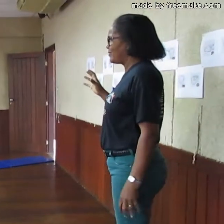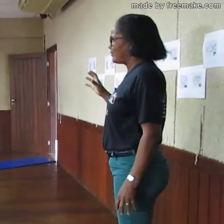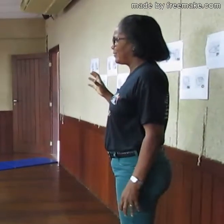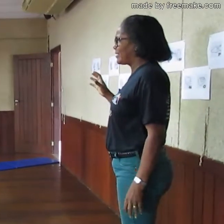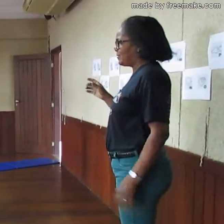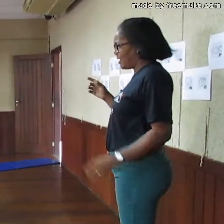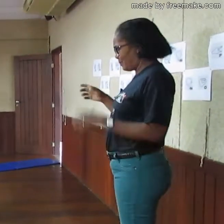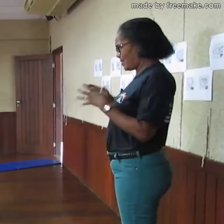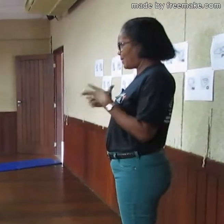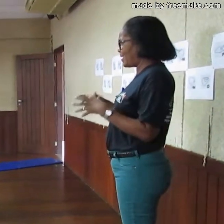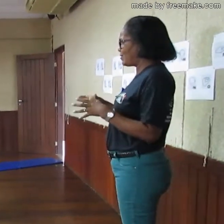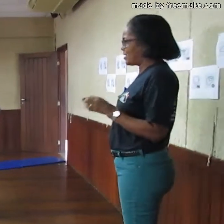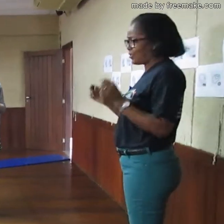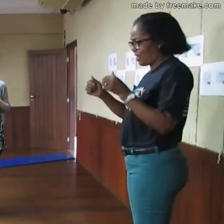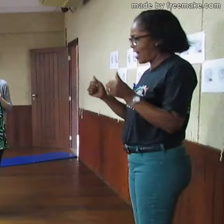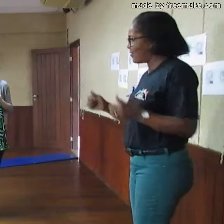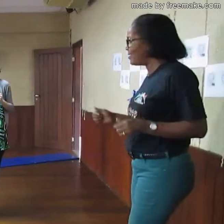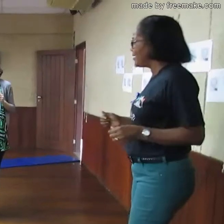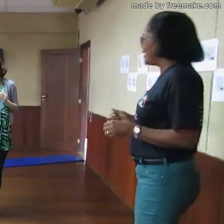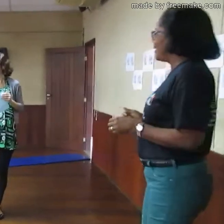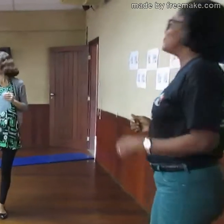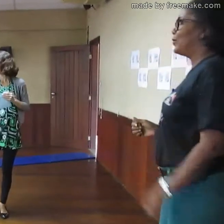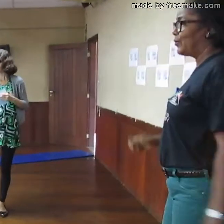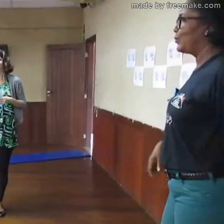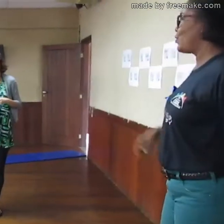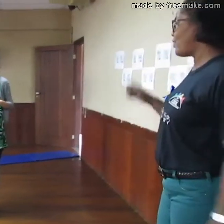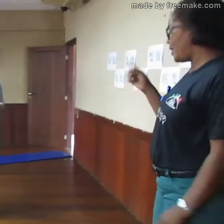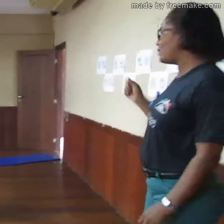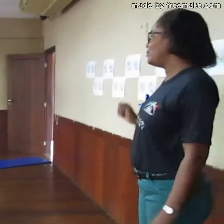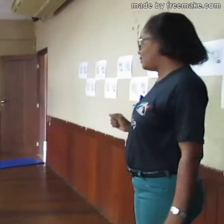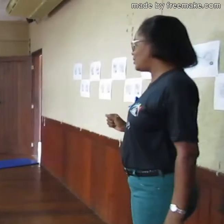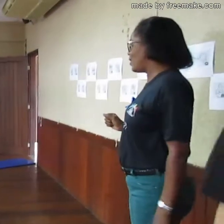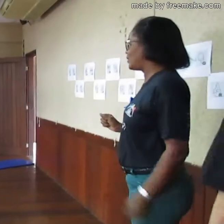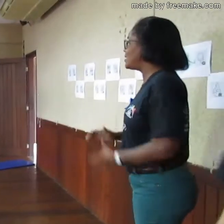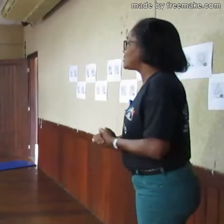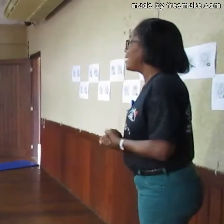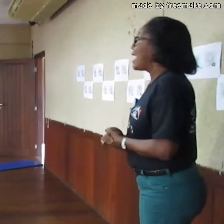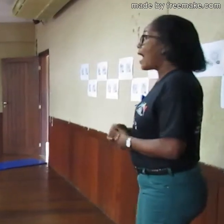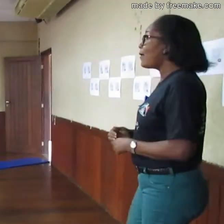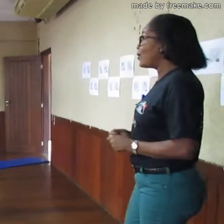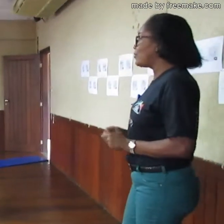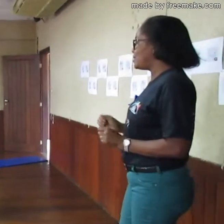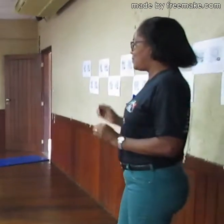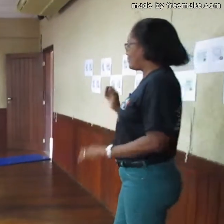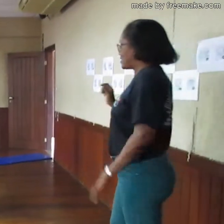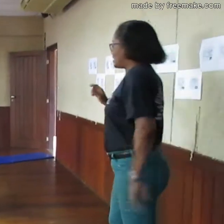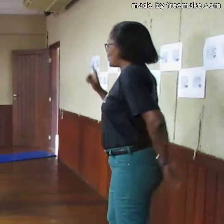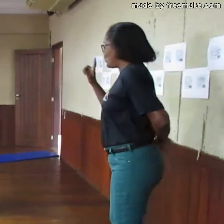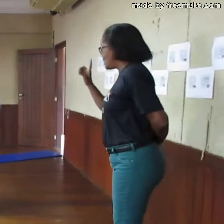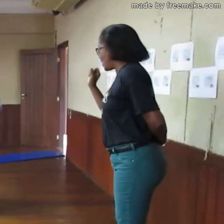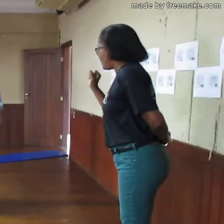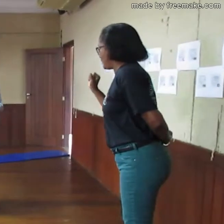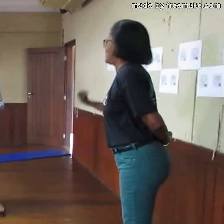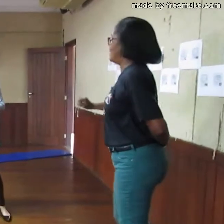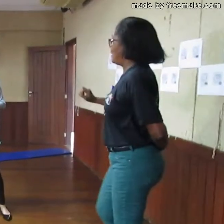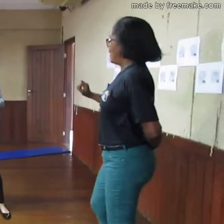papel? Vocês receberam direitinho, olharam? O alfabeto. Pronto, o alfabeto manual, não é isso? Agora eu vou pedir para vocês, uma